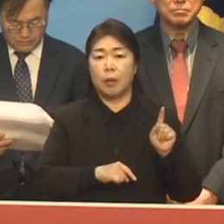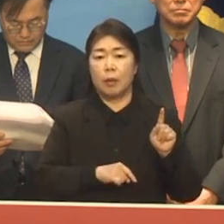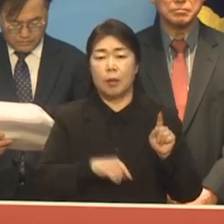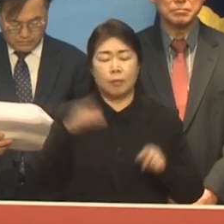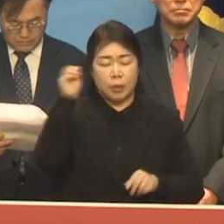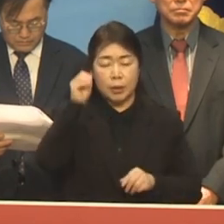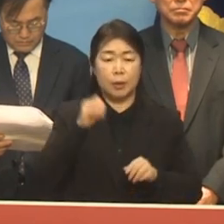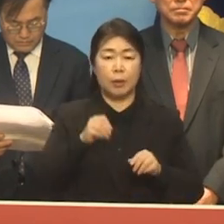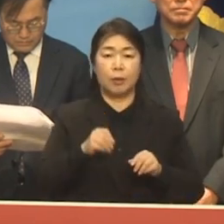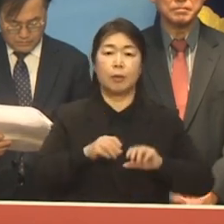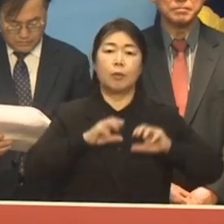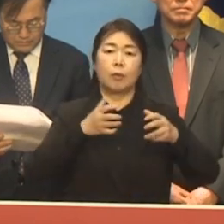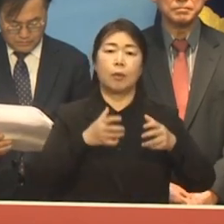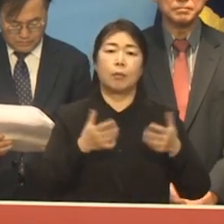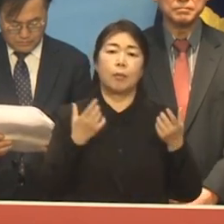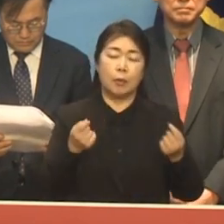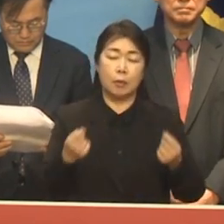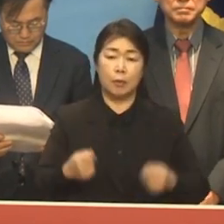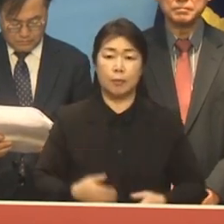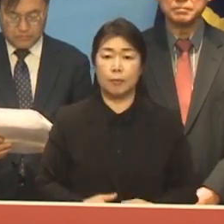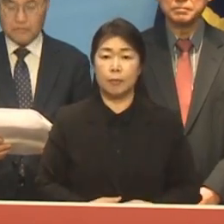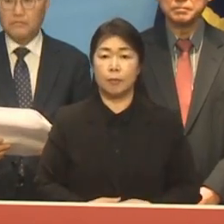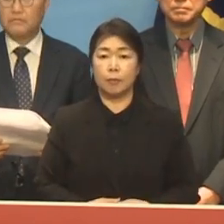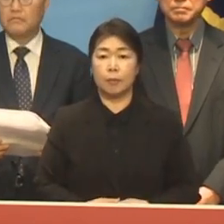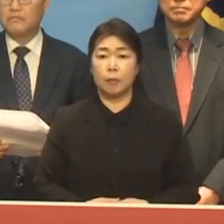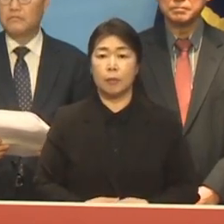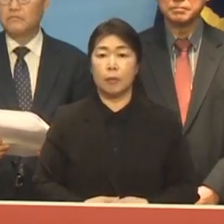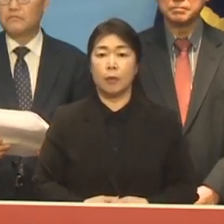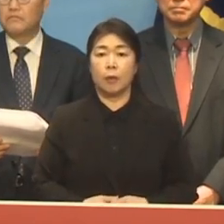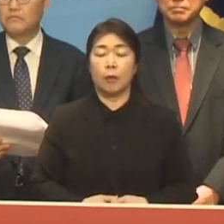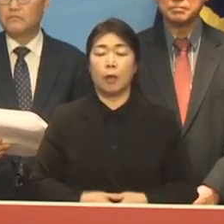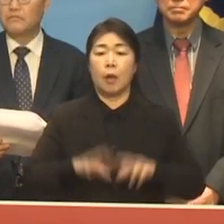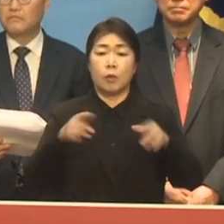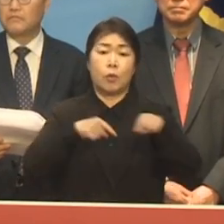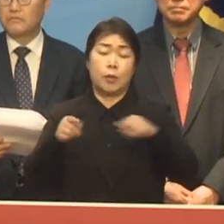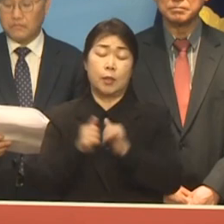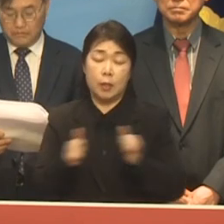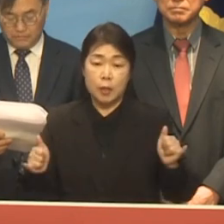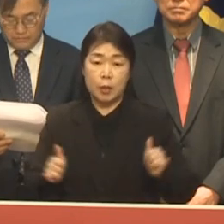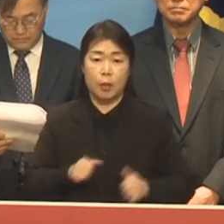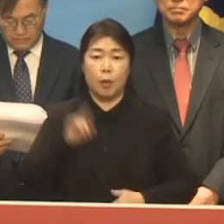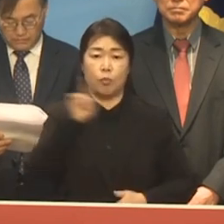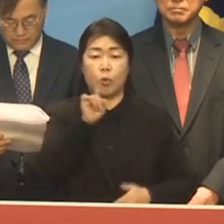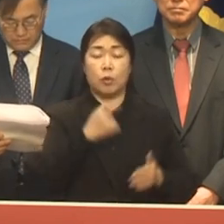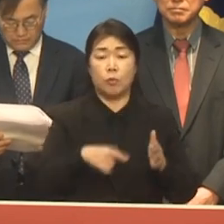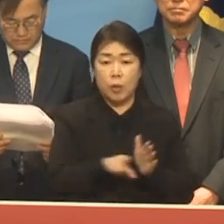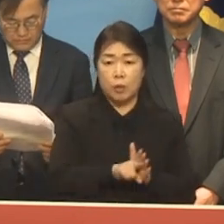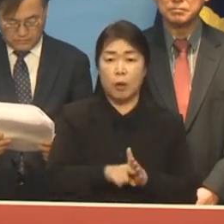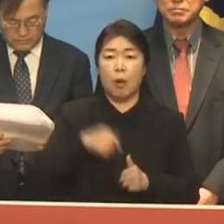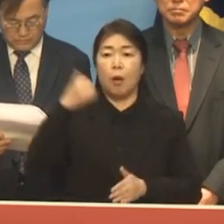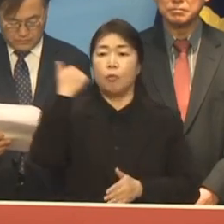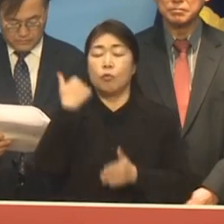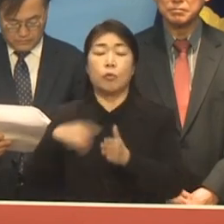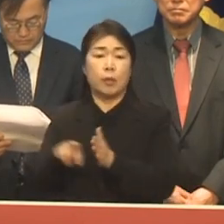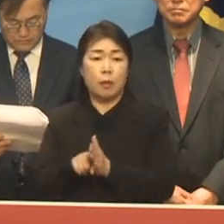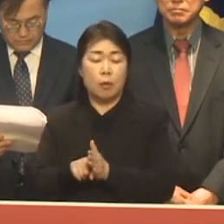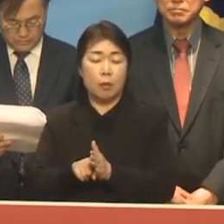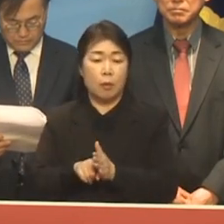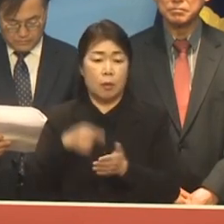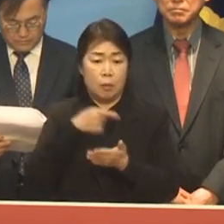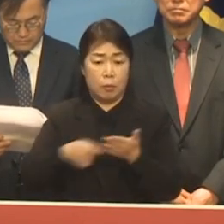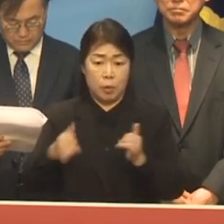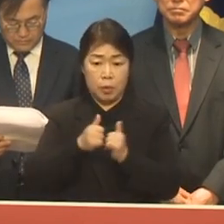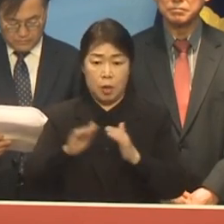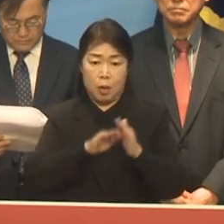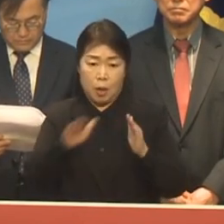어느 정치인과 공무원이 무엇을 위해 누구를 위해 감히 유족을 협박하고 국민들에게